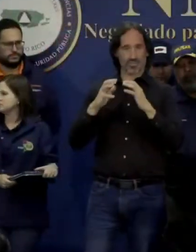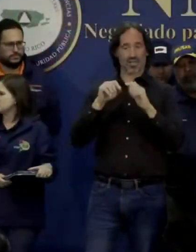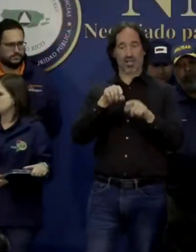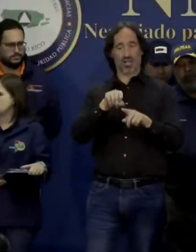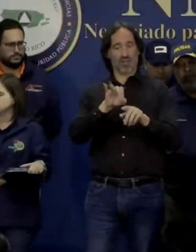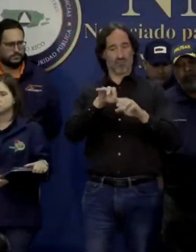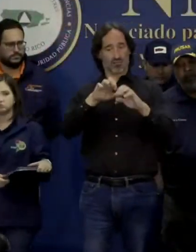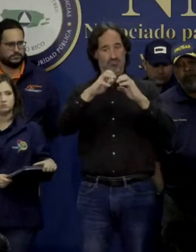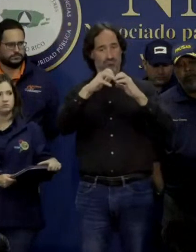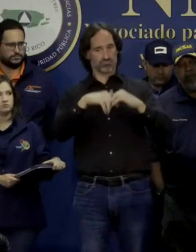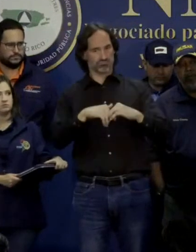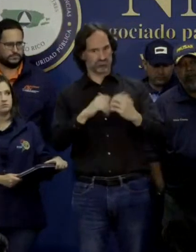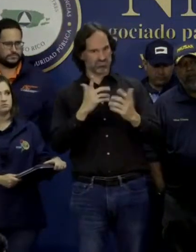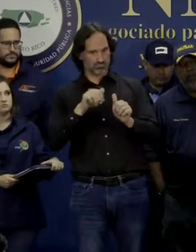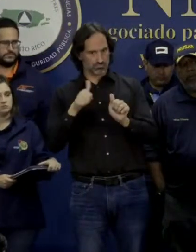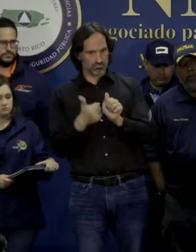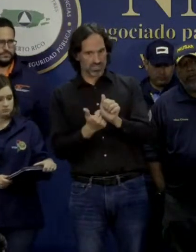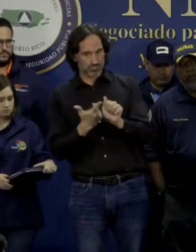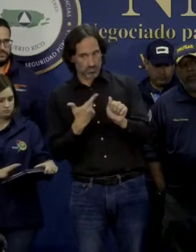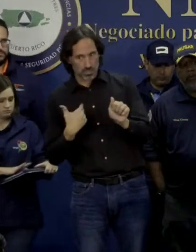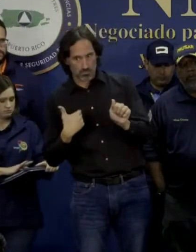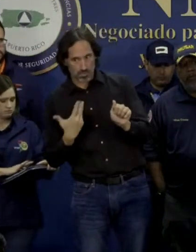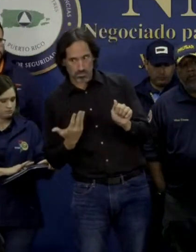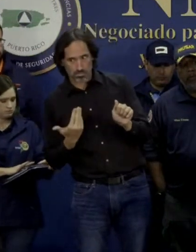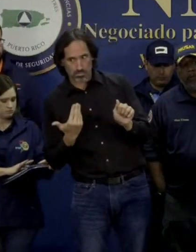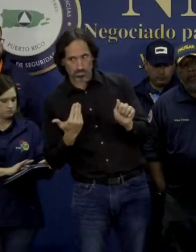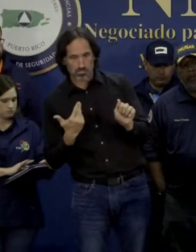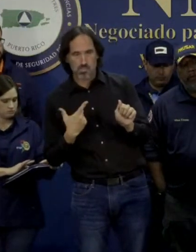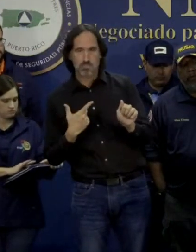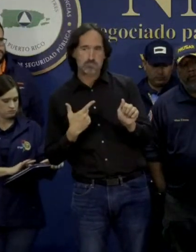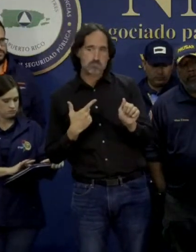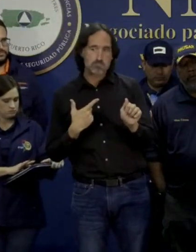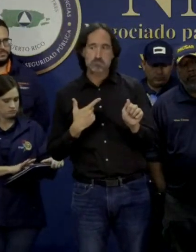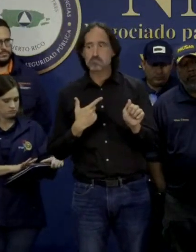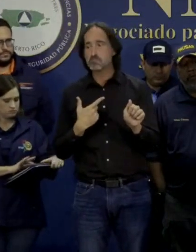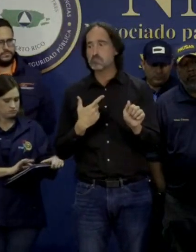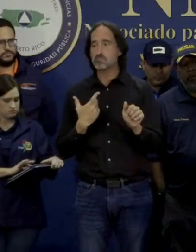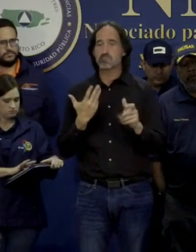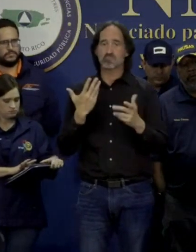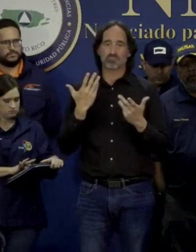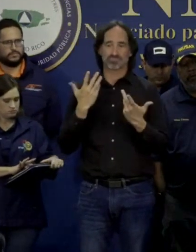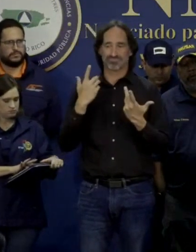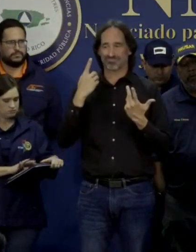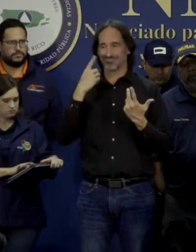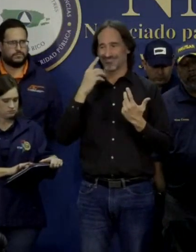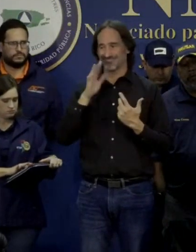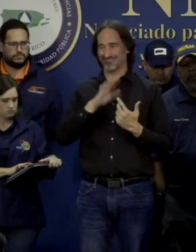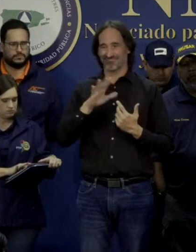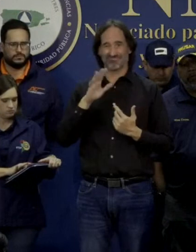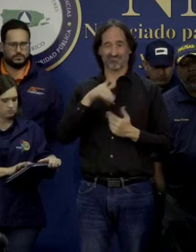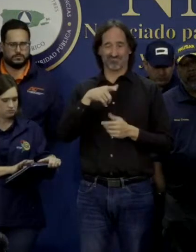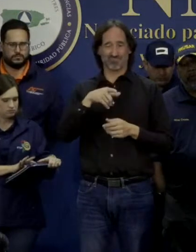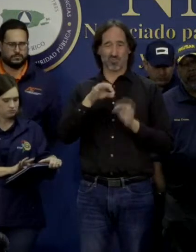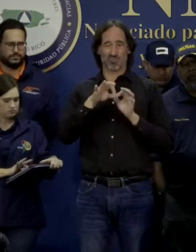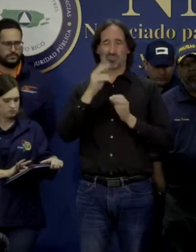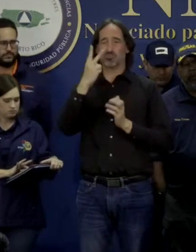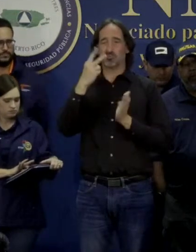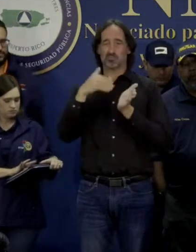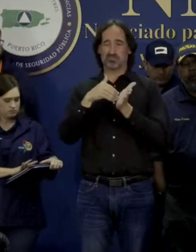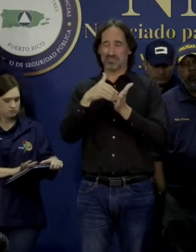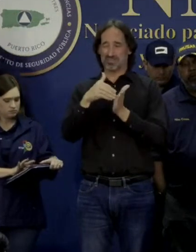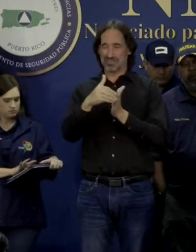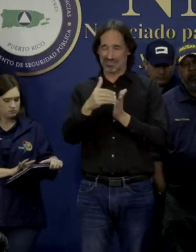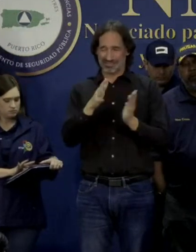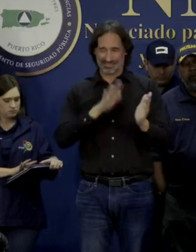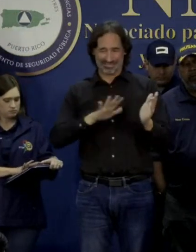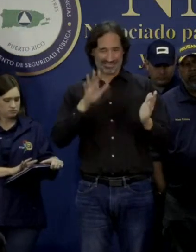Ese tanque, el costo estaba cerca de los 2 millones 1.5 millones, 2 millones. El asunto con